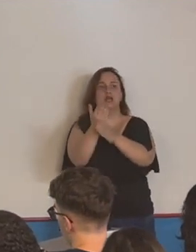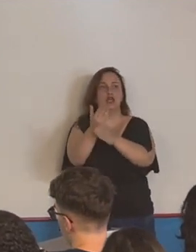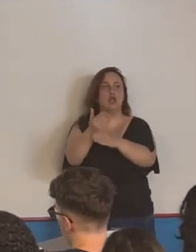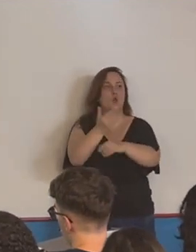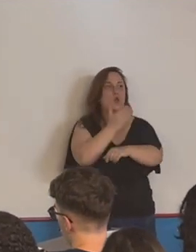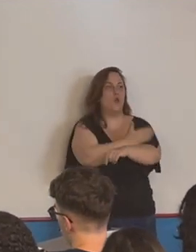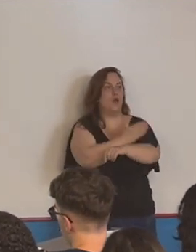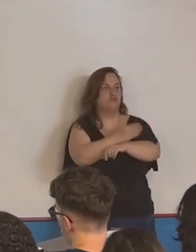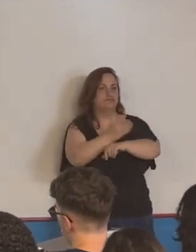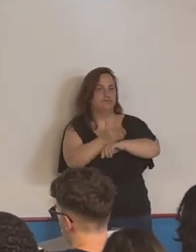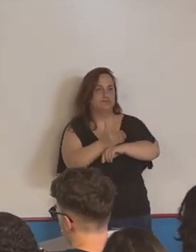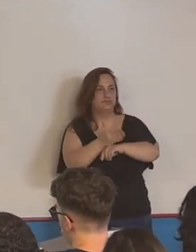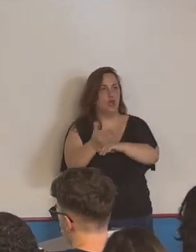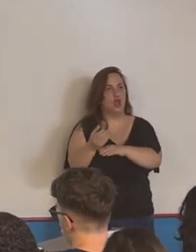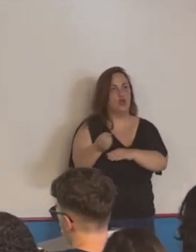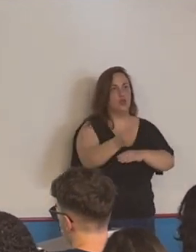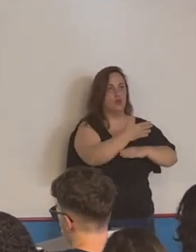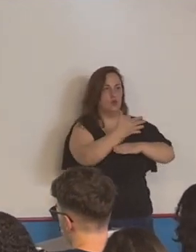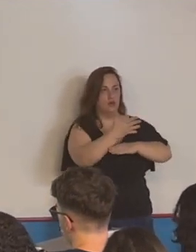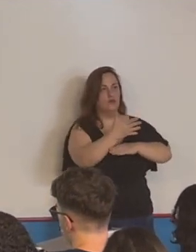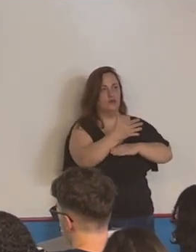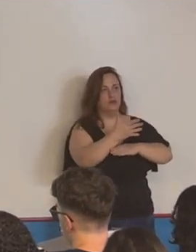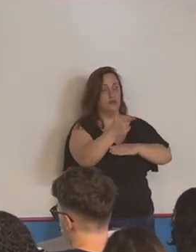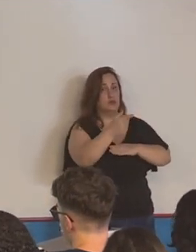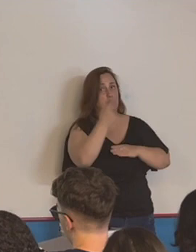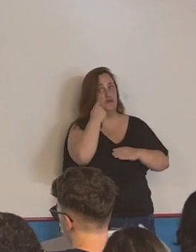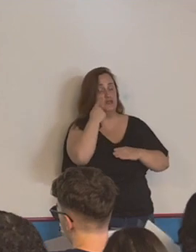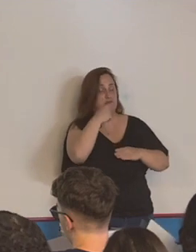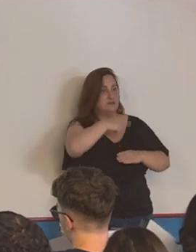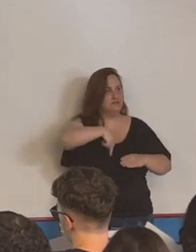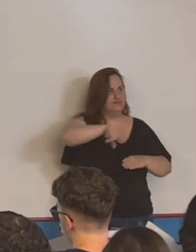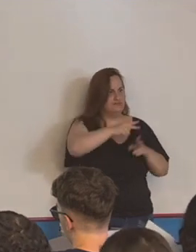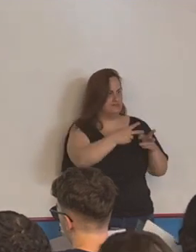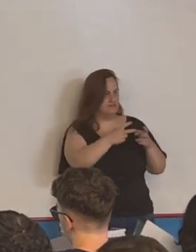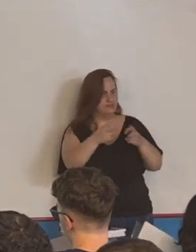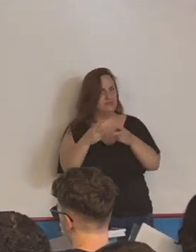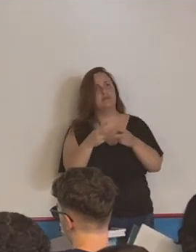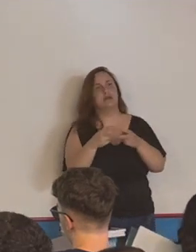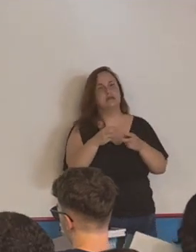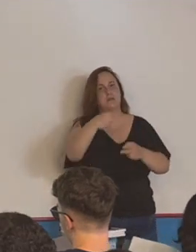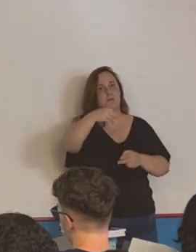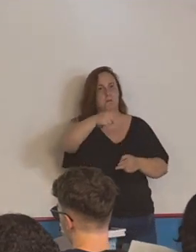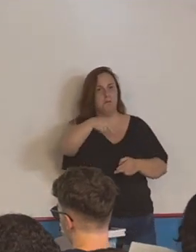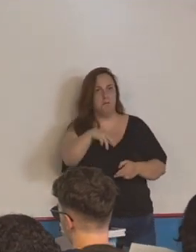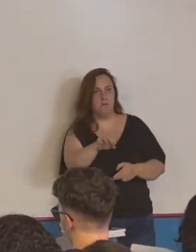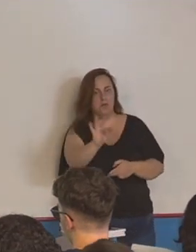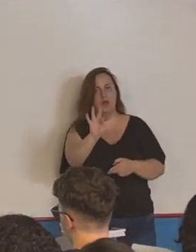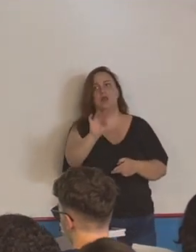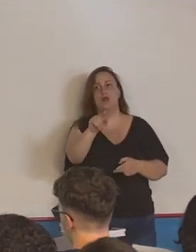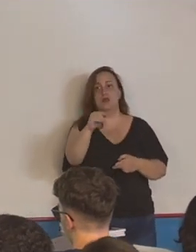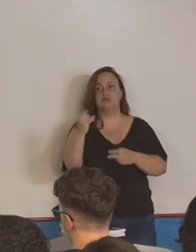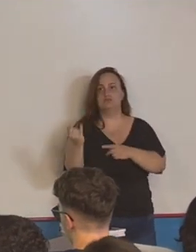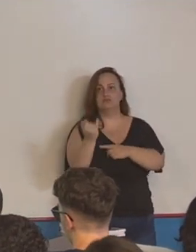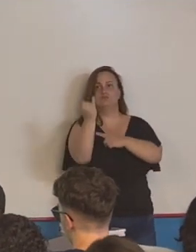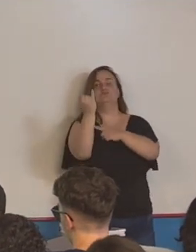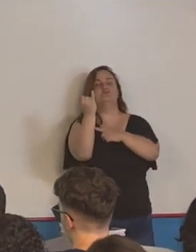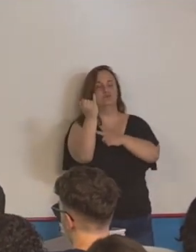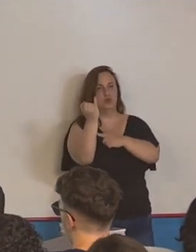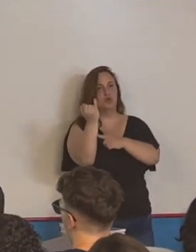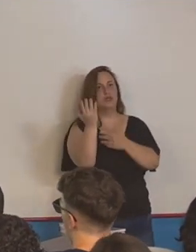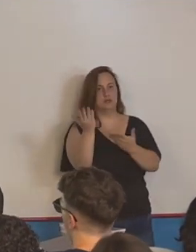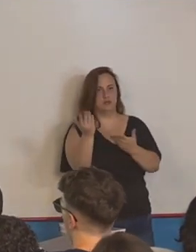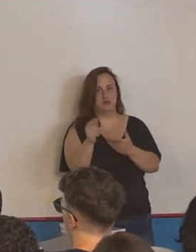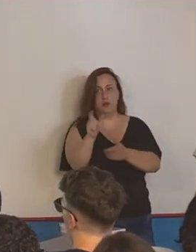para vocês entenderem a importância dele, né? Porque ele não foi nessa tela, mas ele é um cara muito